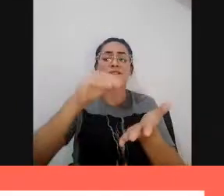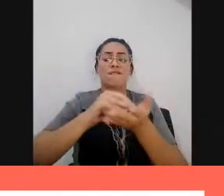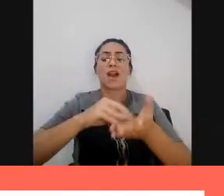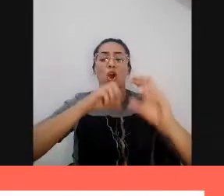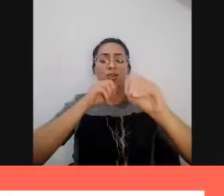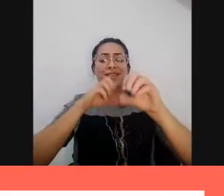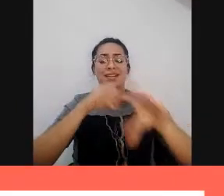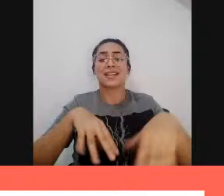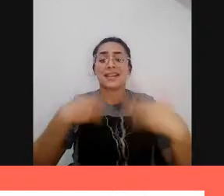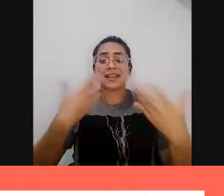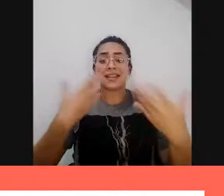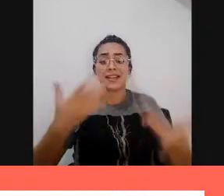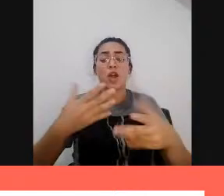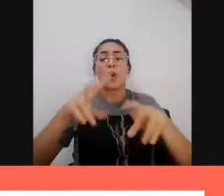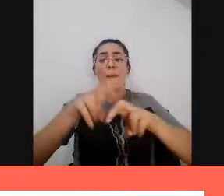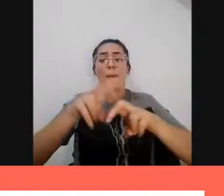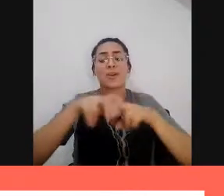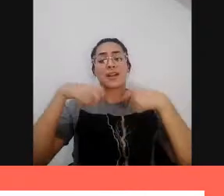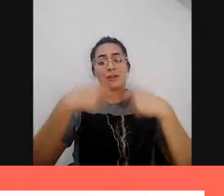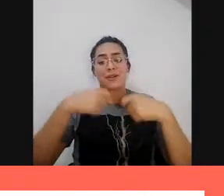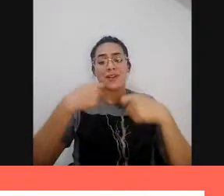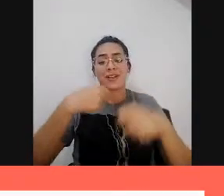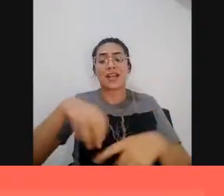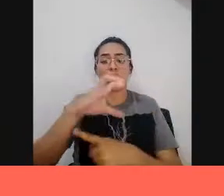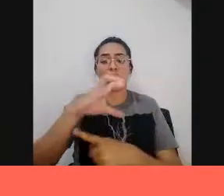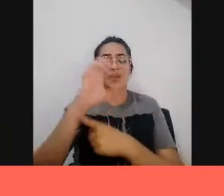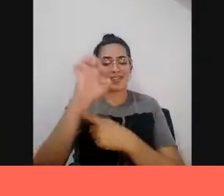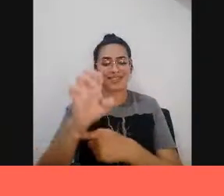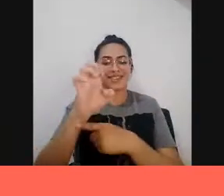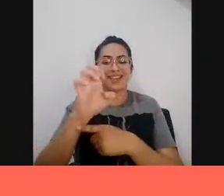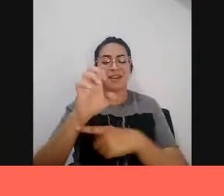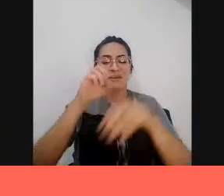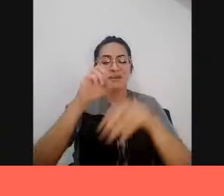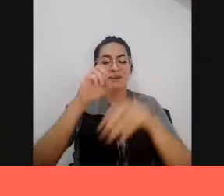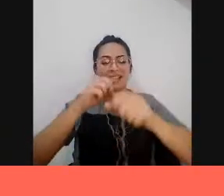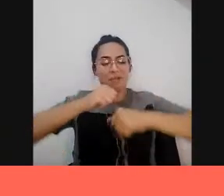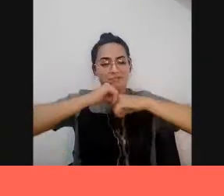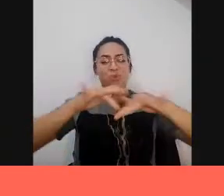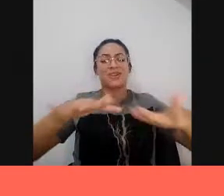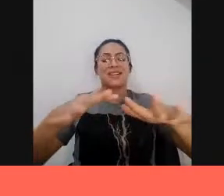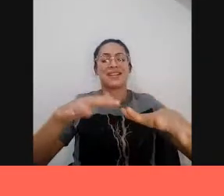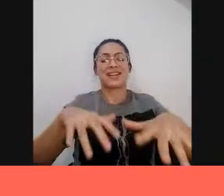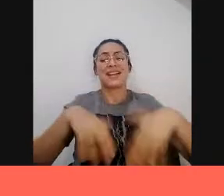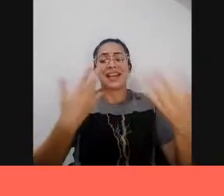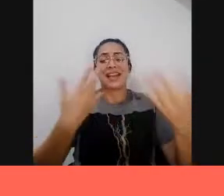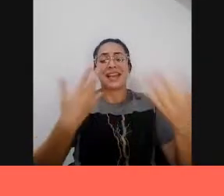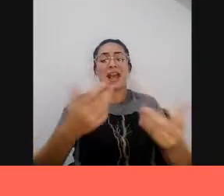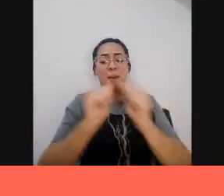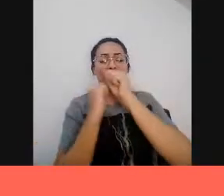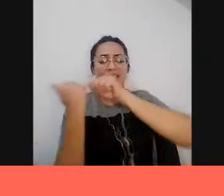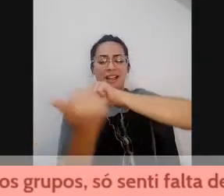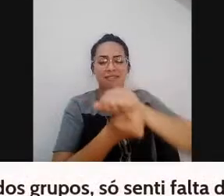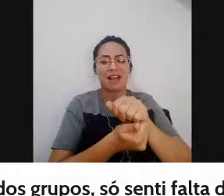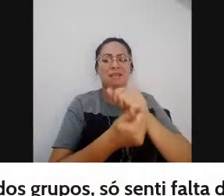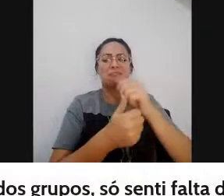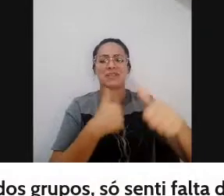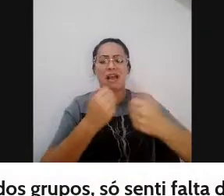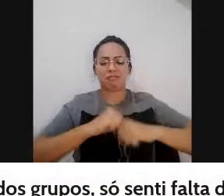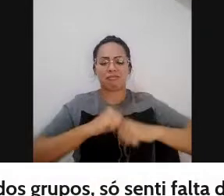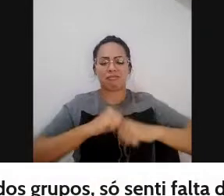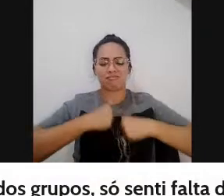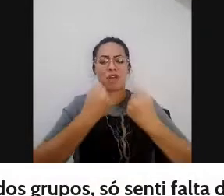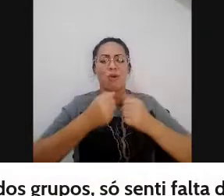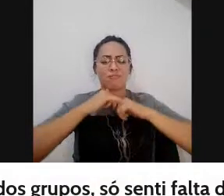educação, precisa do centro de educação. E esse centro de educação precisa se recriar para isso. Né? Muito obrigada, tem aí as